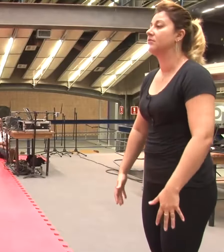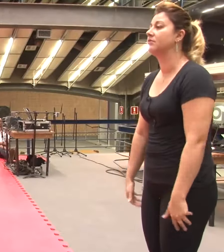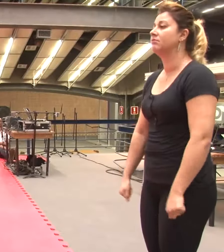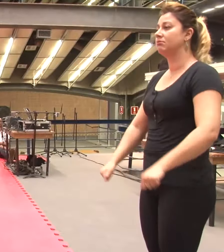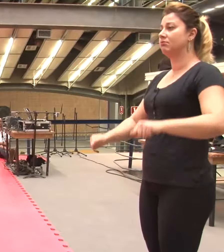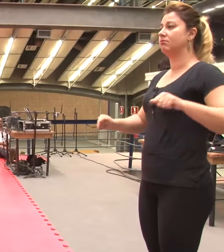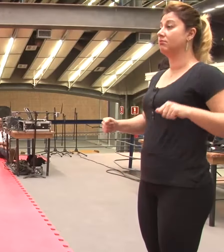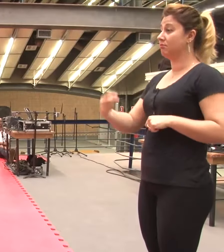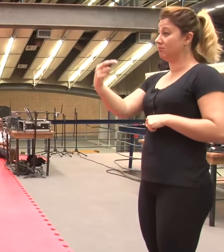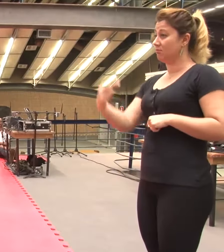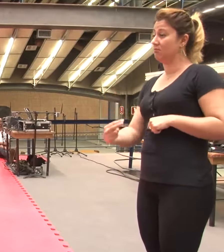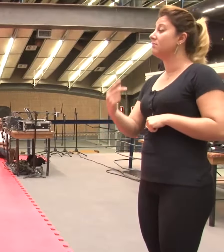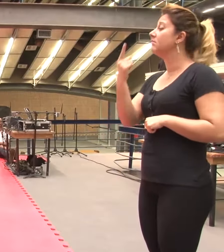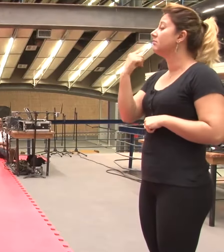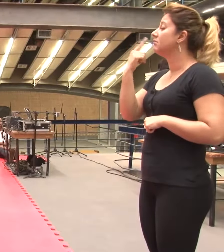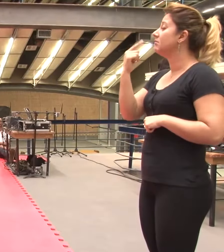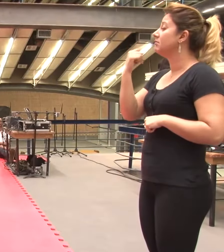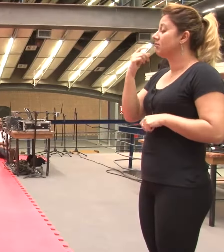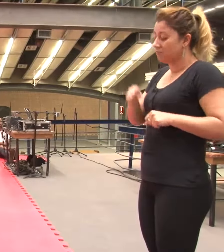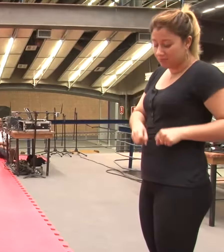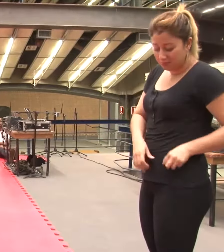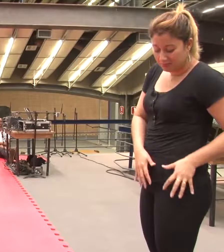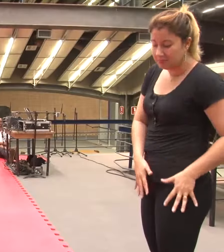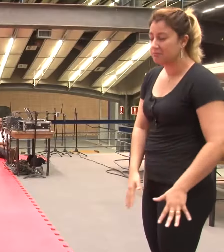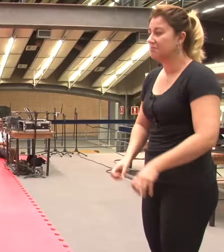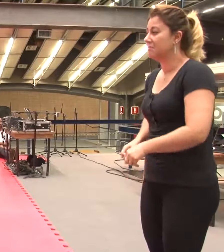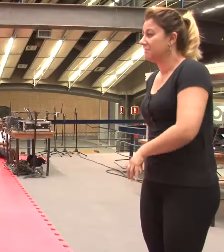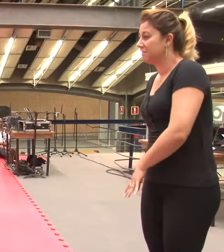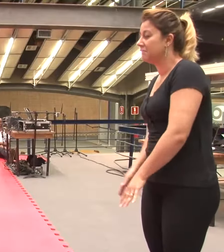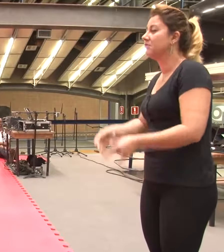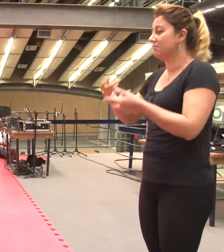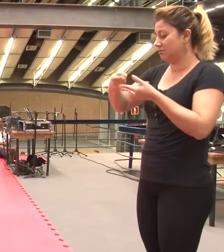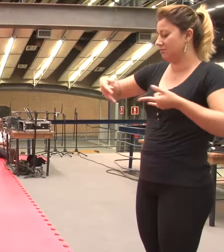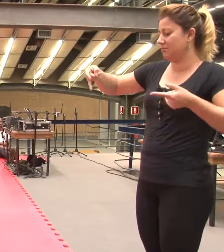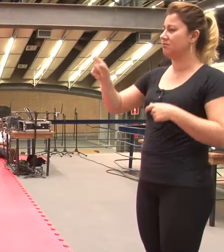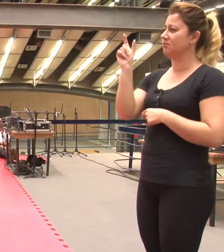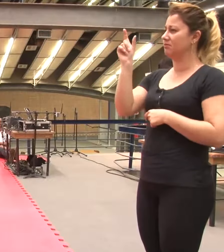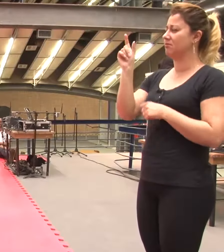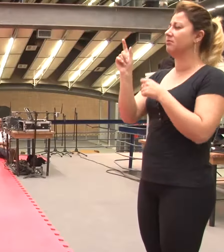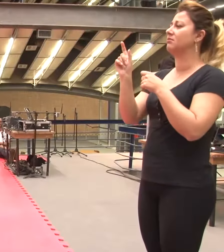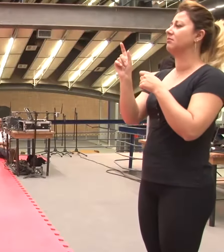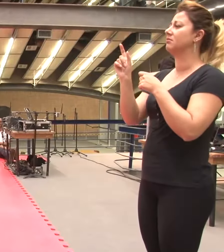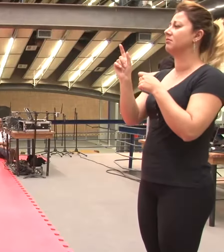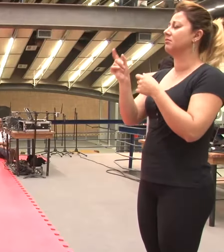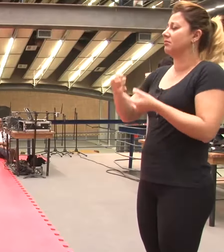suas fraldas ensanguentadas. Uso substantivo fralda.